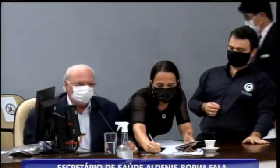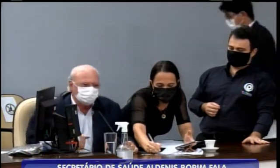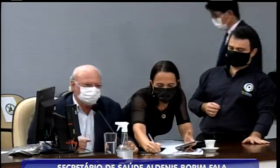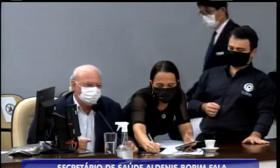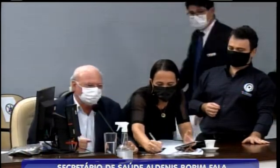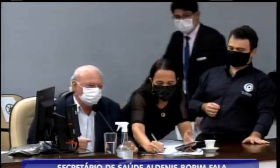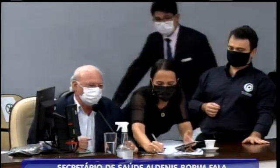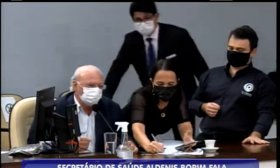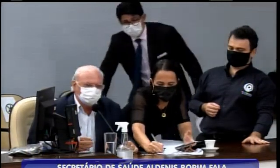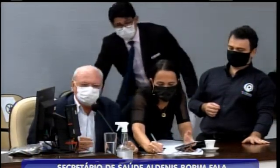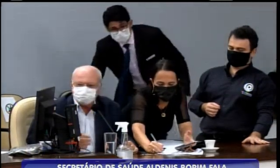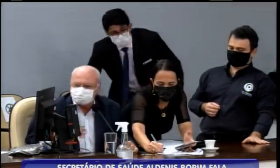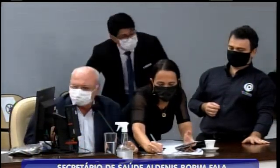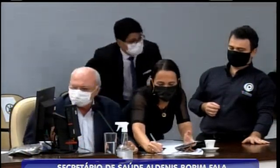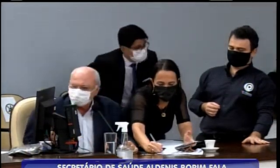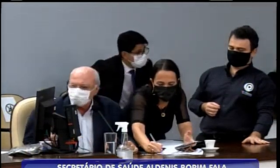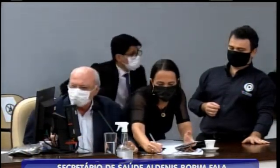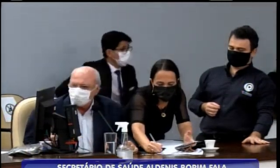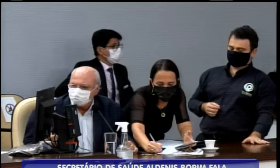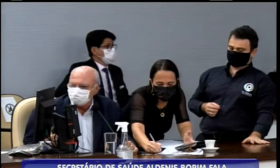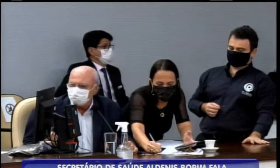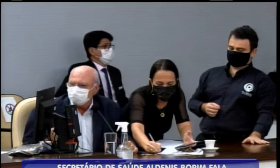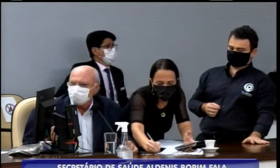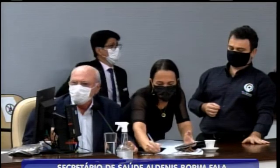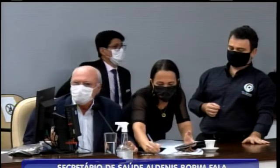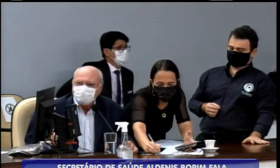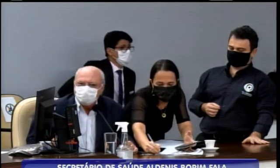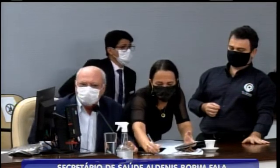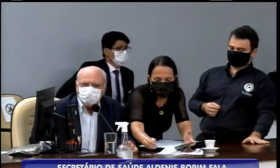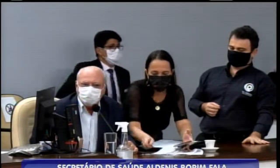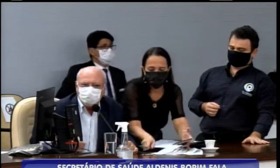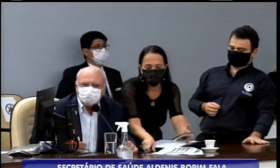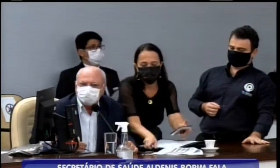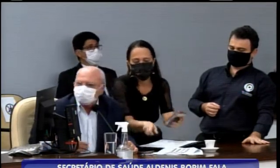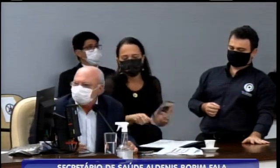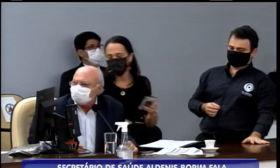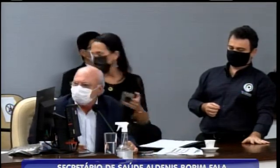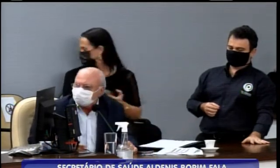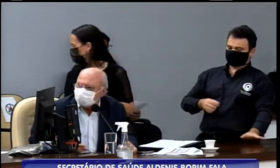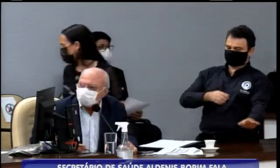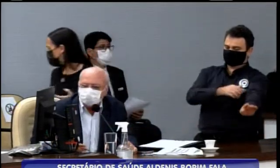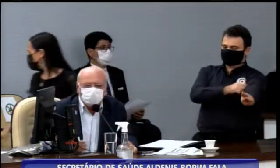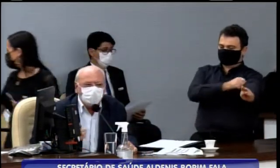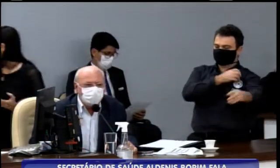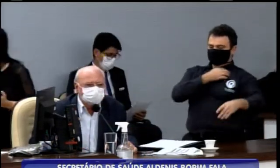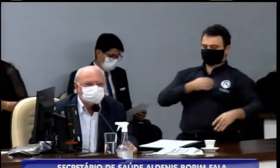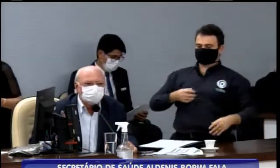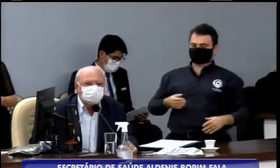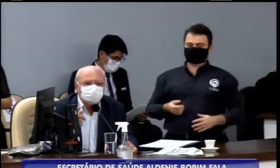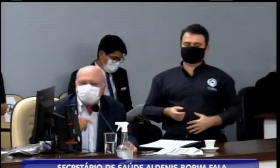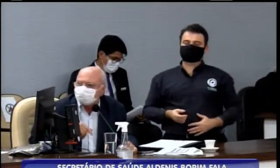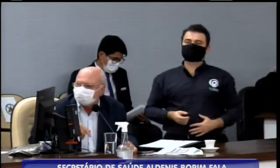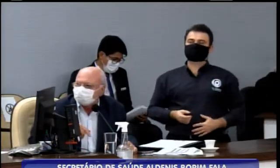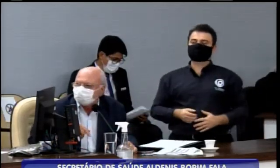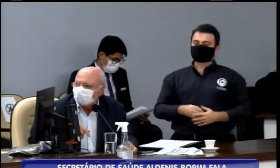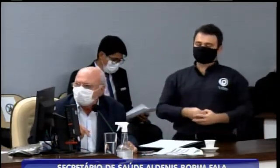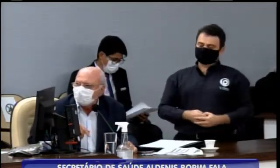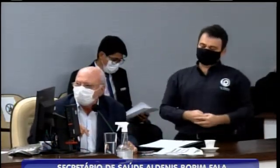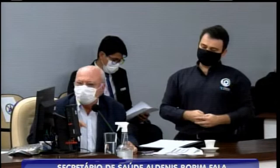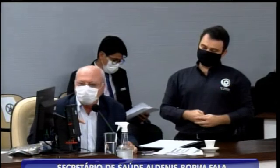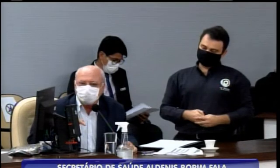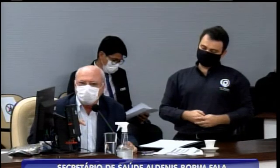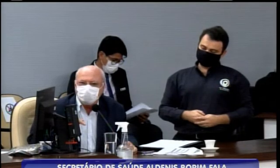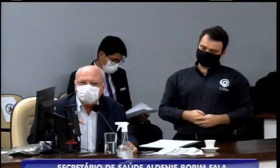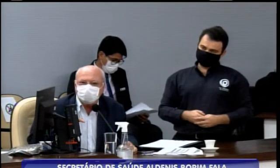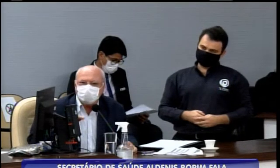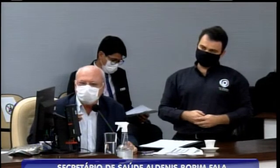E nós estamos trabalhando em Brasília para que isso seja depositado, porque este é fundo a fundo.